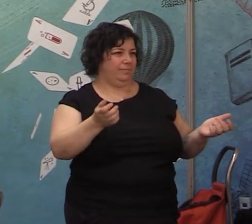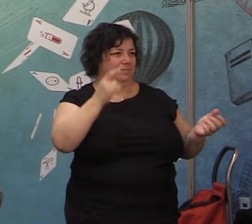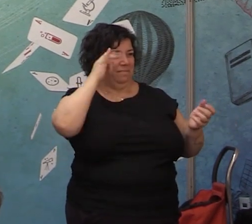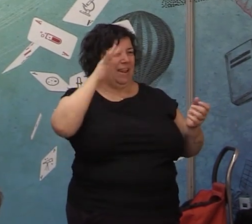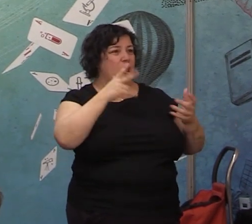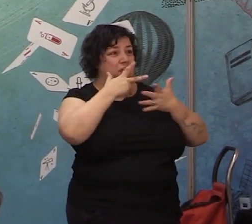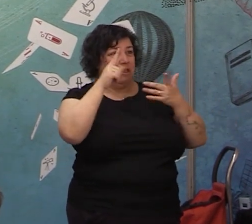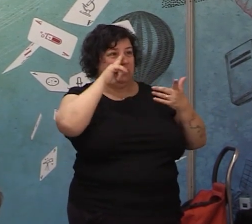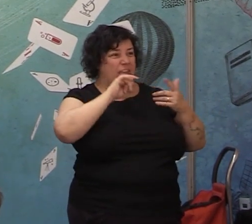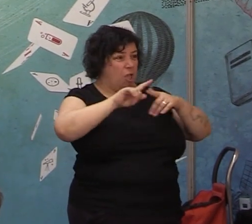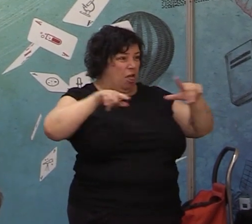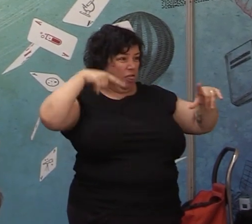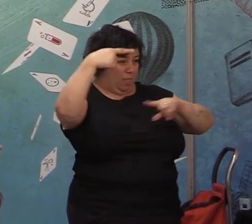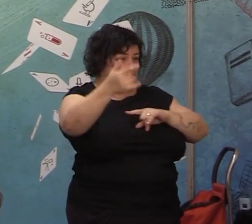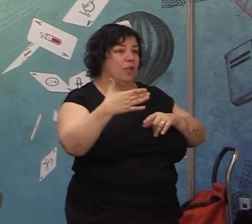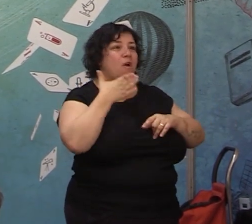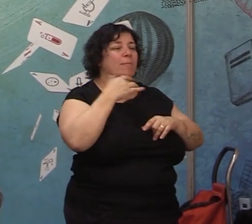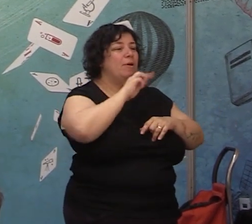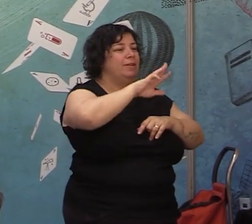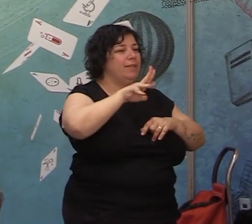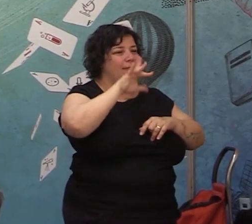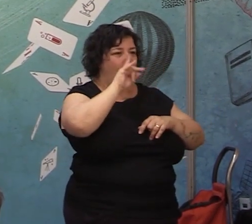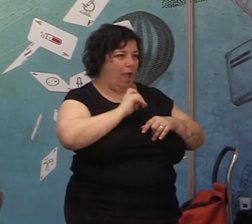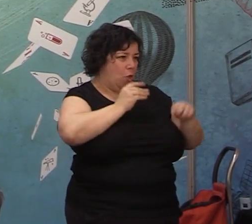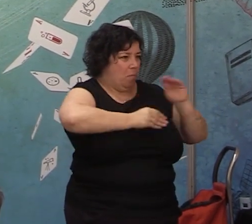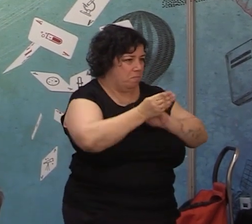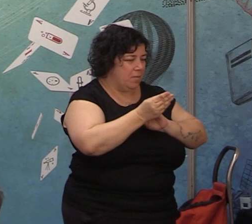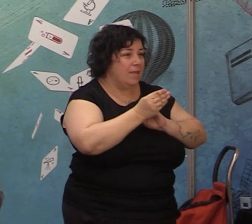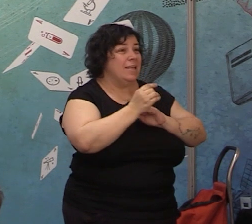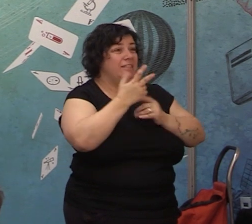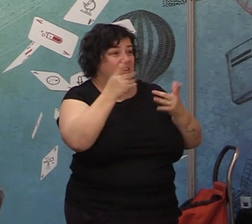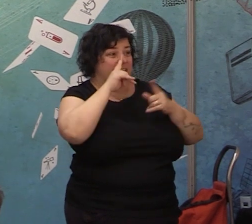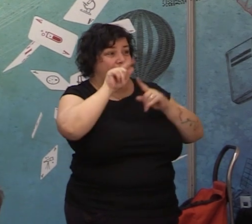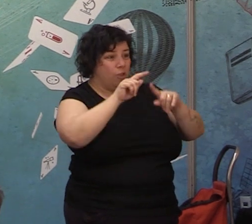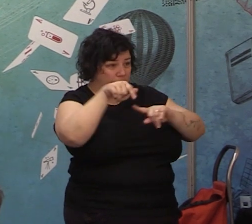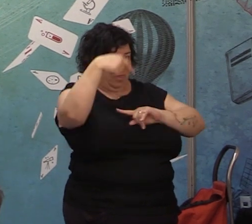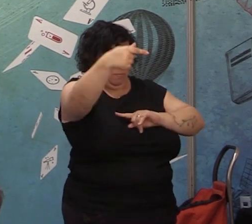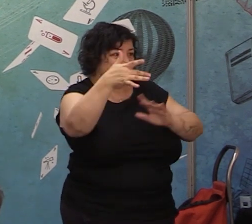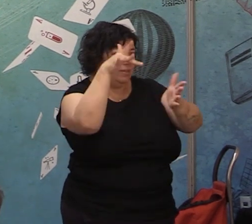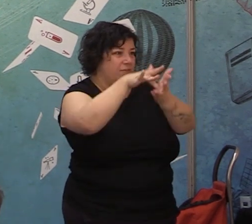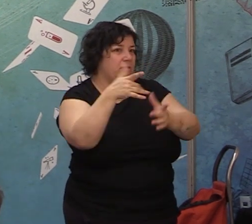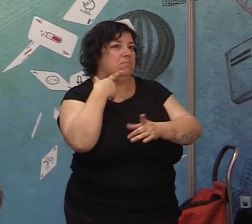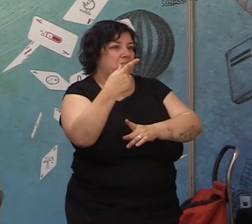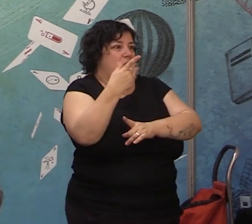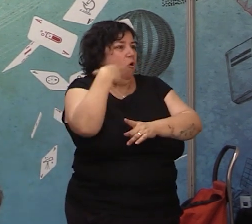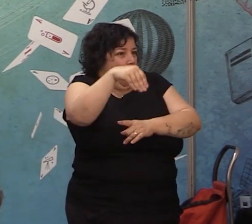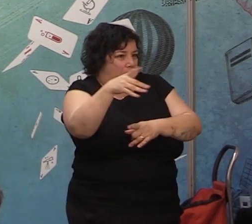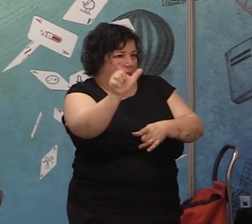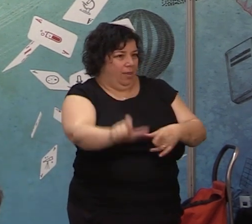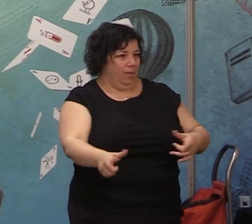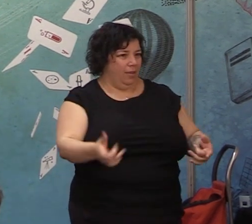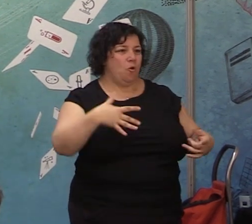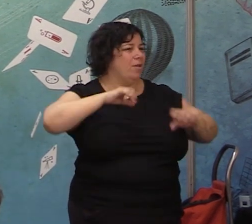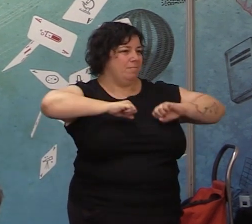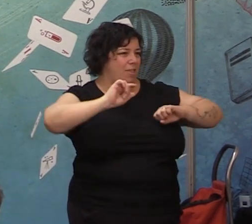17 años, estamos teniendo bebés con 35, pues un infarto en una persona joven. Pues si veis, la